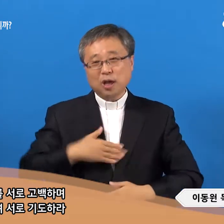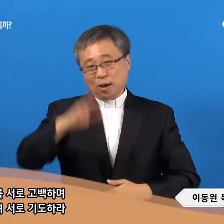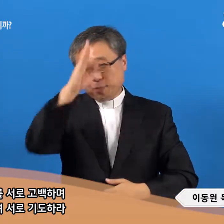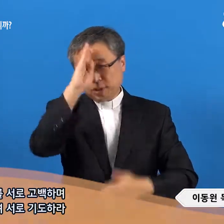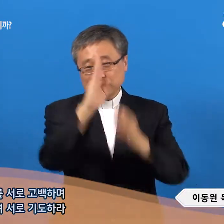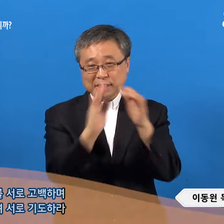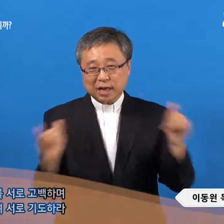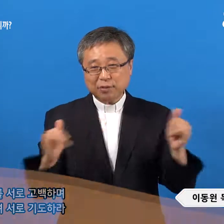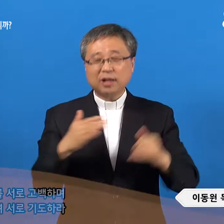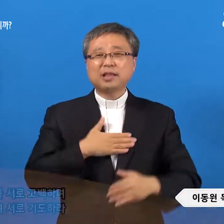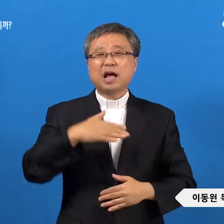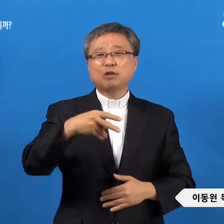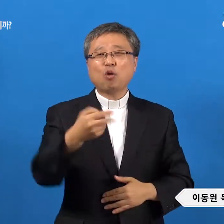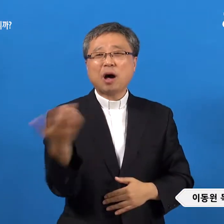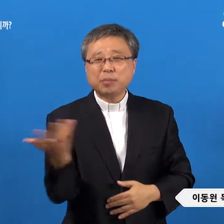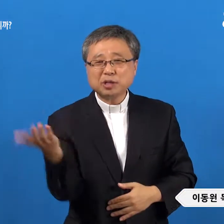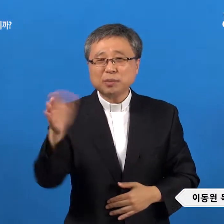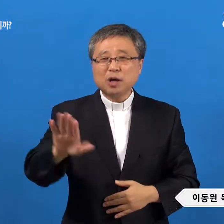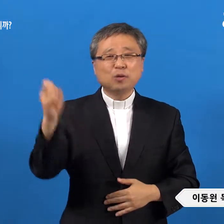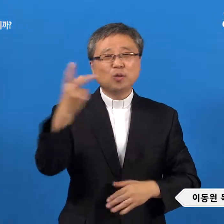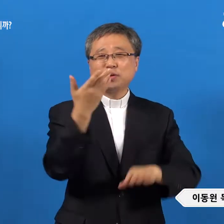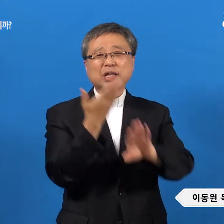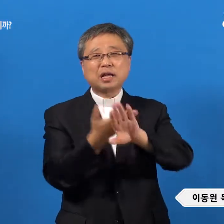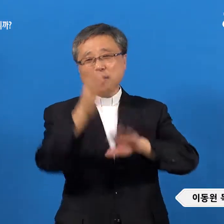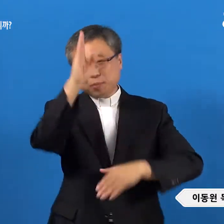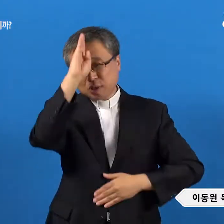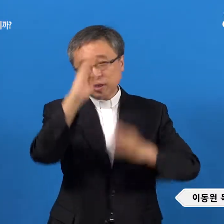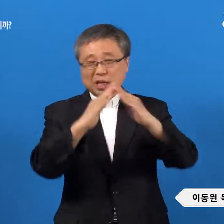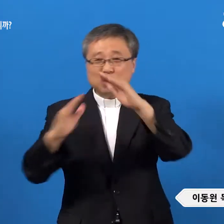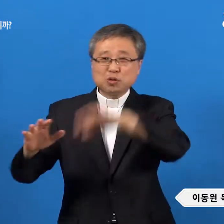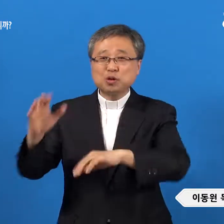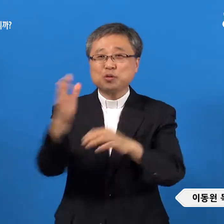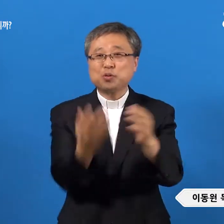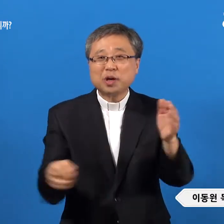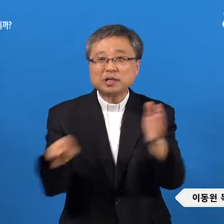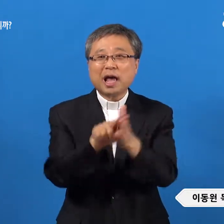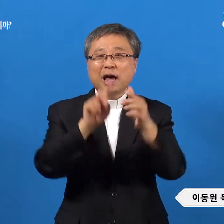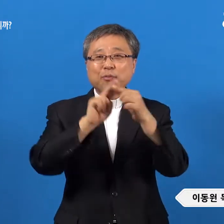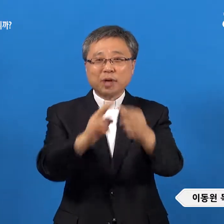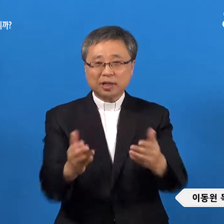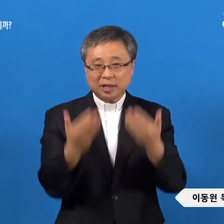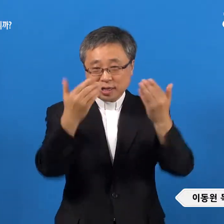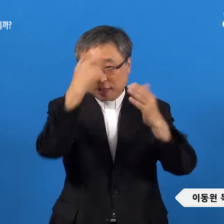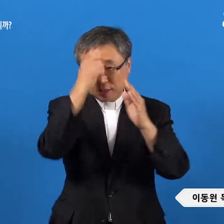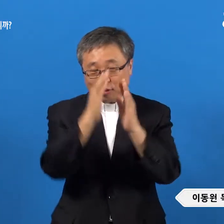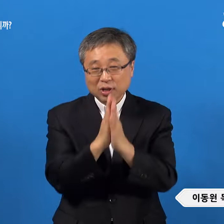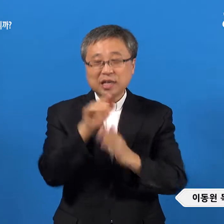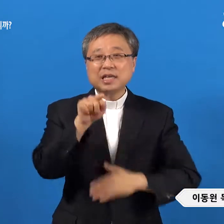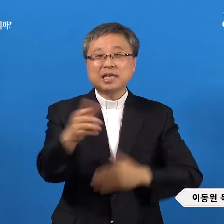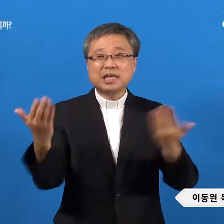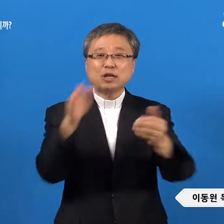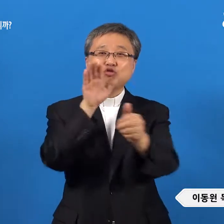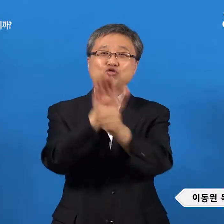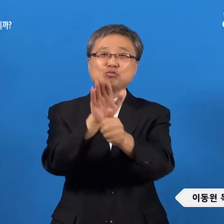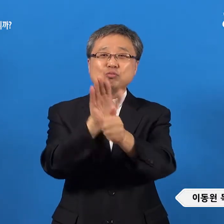병든 사람들, 나도 아프지만 또 다른 병든 이웃들을 위해서 함께 드리는 기도. 이것이 바로 중보의 기도가